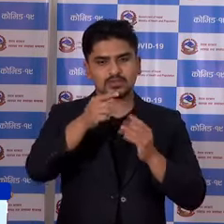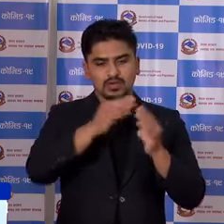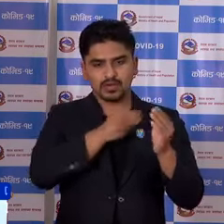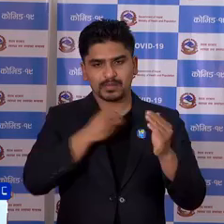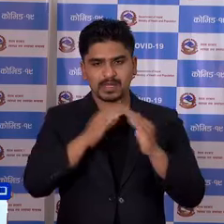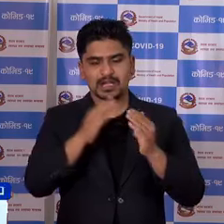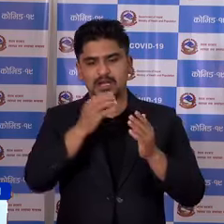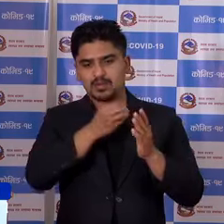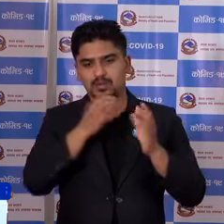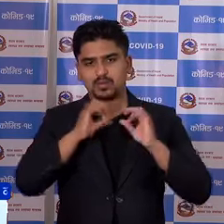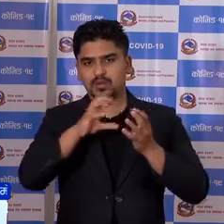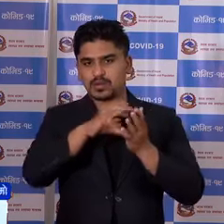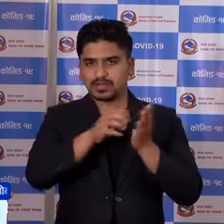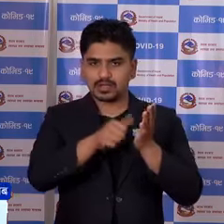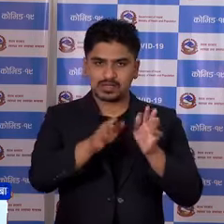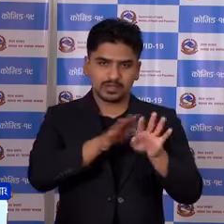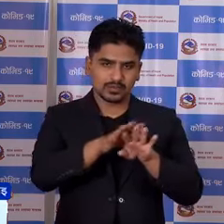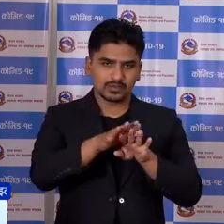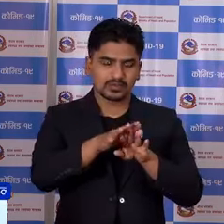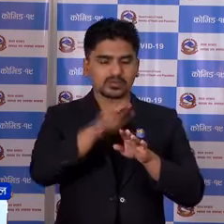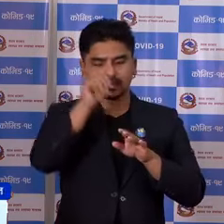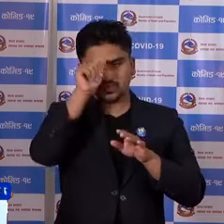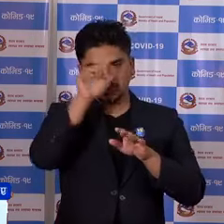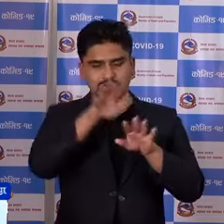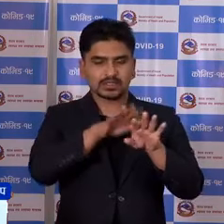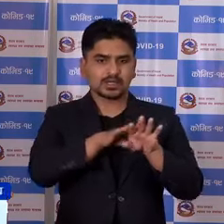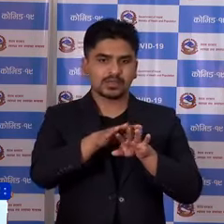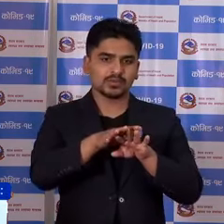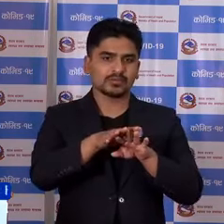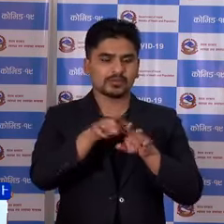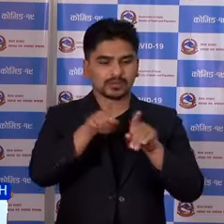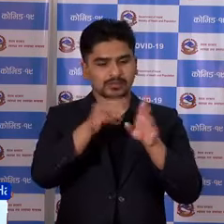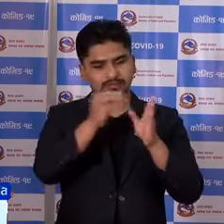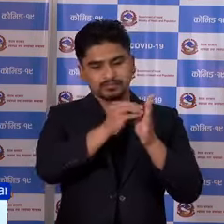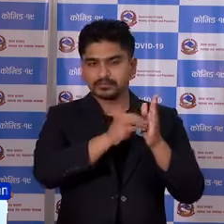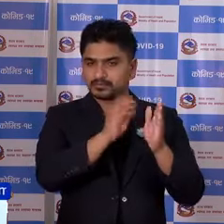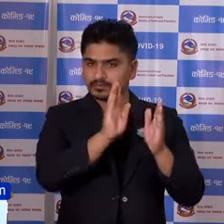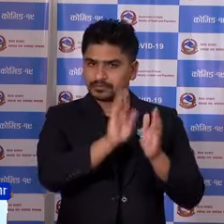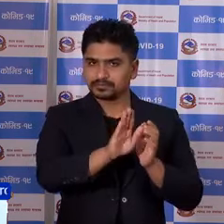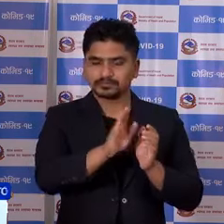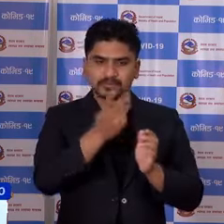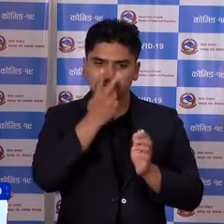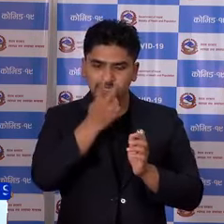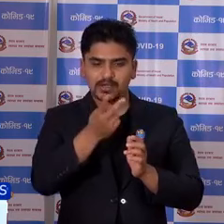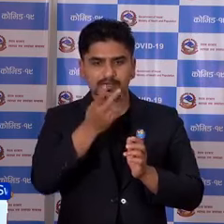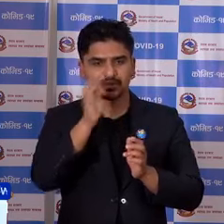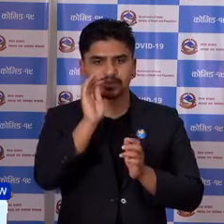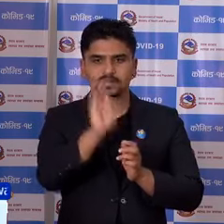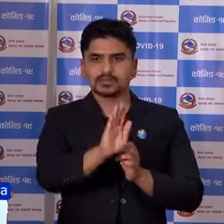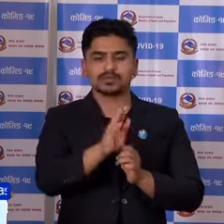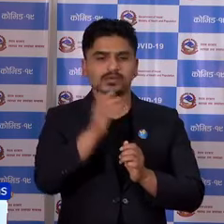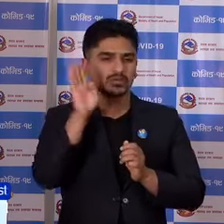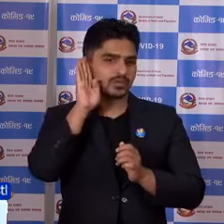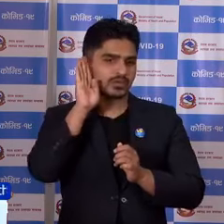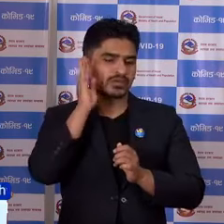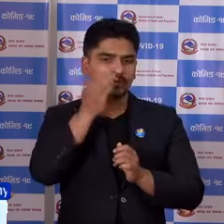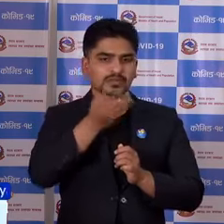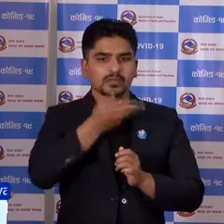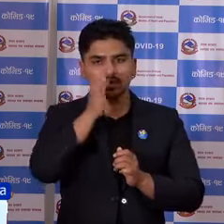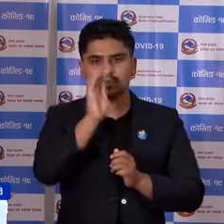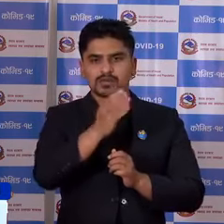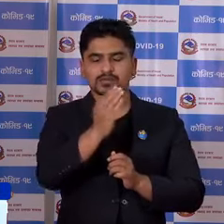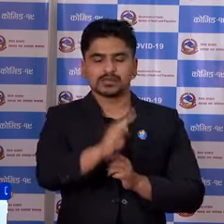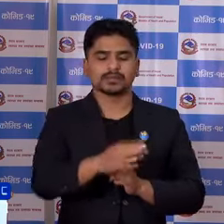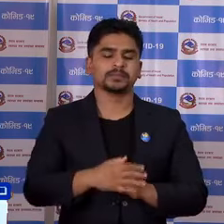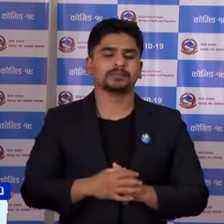प्रयोगशालाहरू, विभिन्न सूचनाहरू, जनचेतनामूलक सामग्रीहरू त्यहाँ राखिएको छ, जो हेर्न सक्नुहुन्छ, सुन्न सक्नुहुन्छ र पढ्न